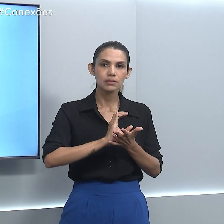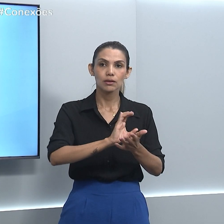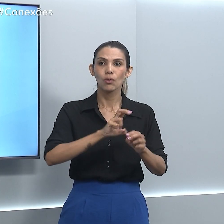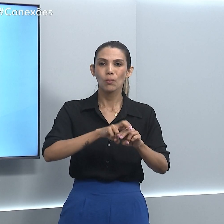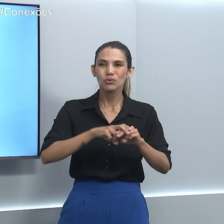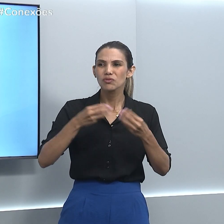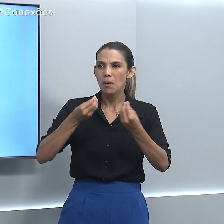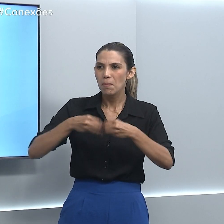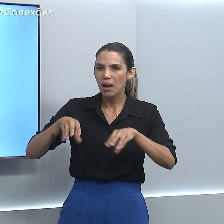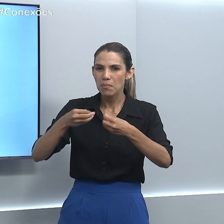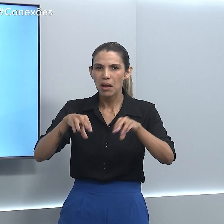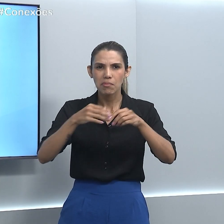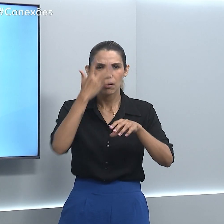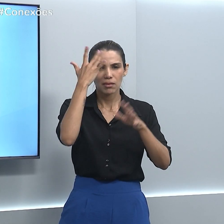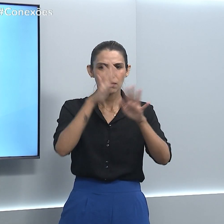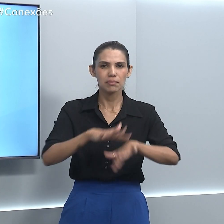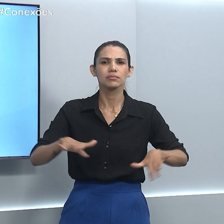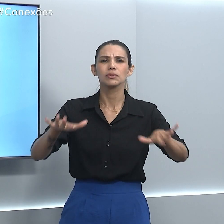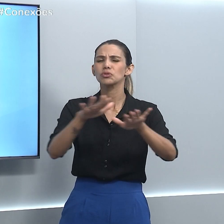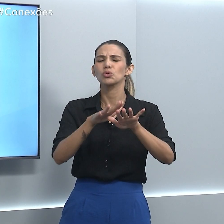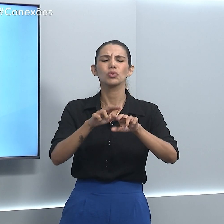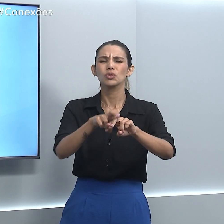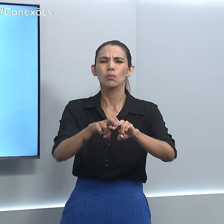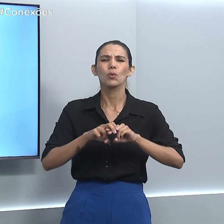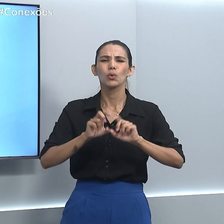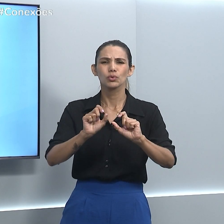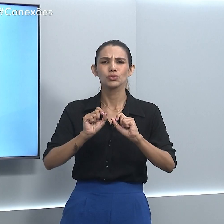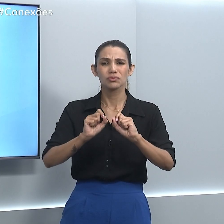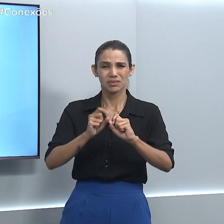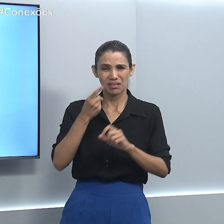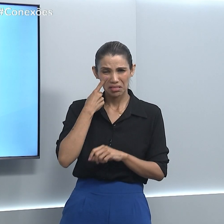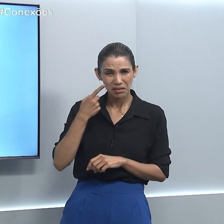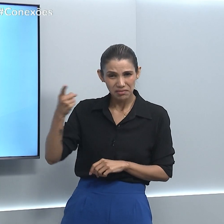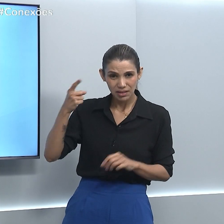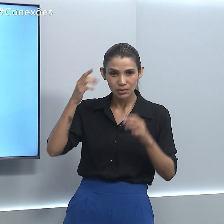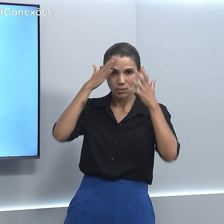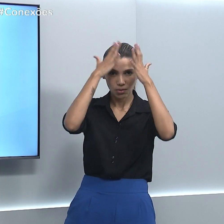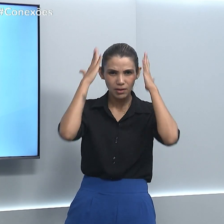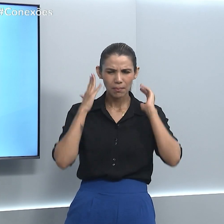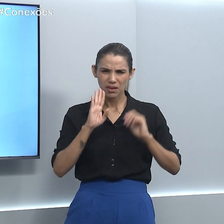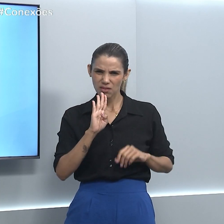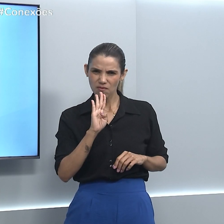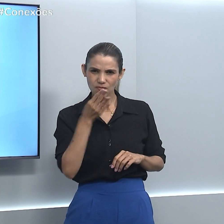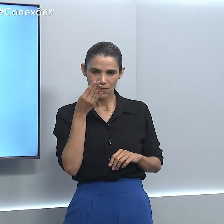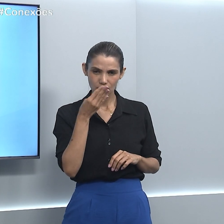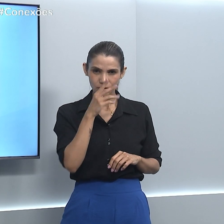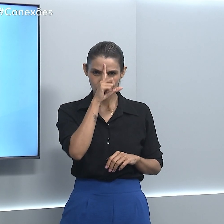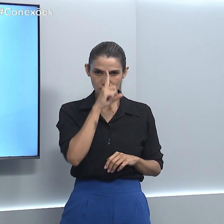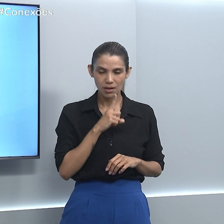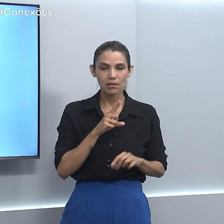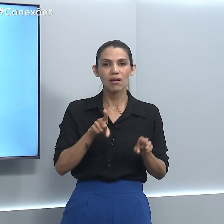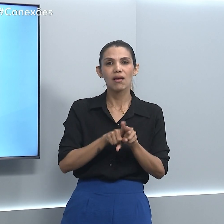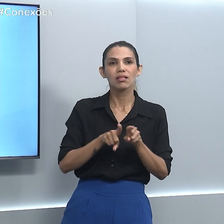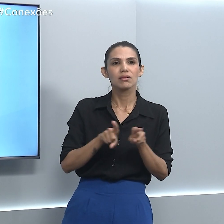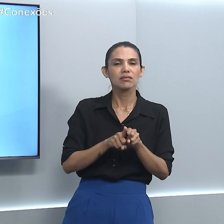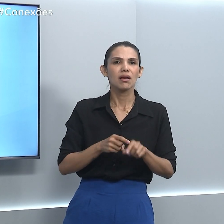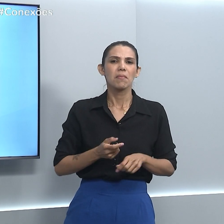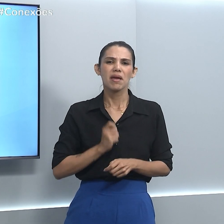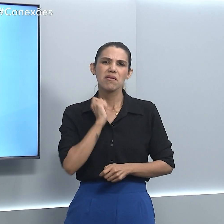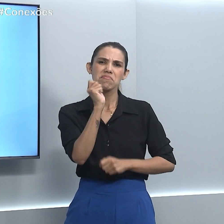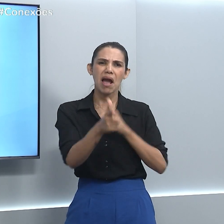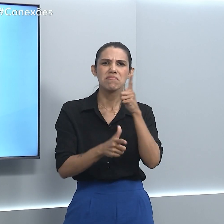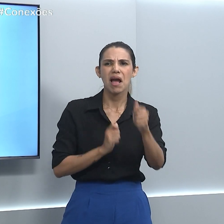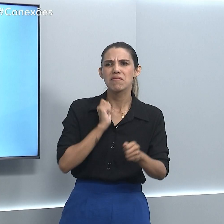coletivo. O caso se refere ao uso dessa peruca que você está vendo e pelas falas sobre pessoas trans